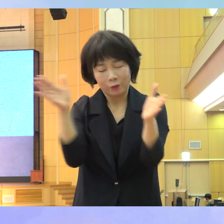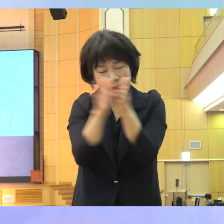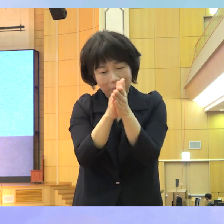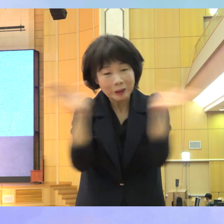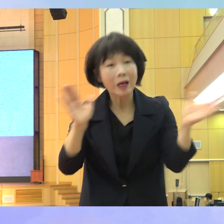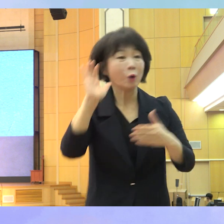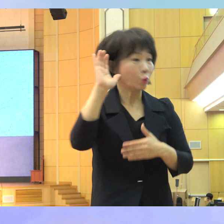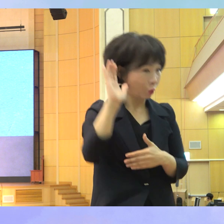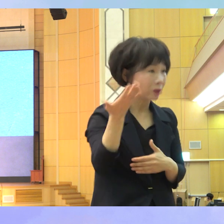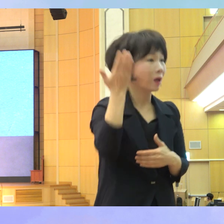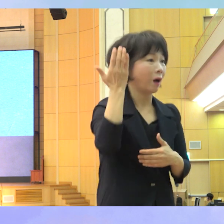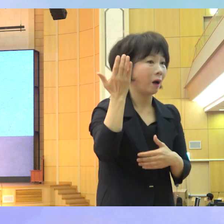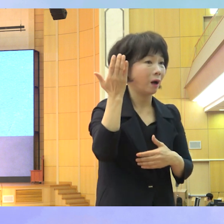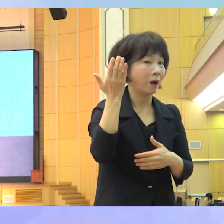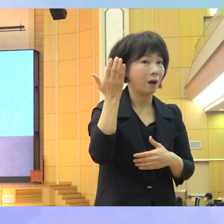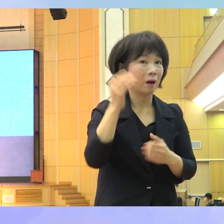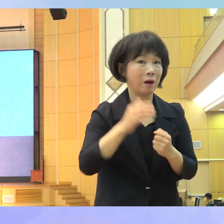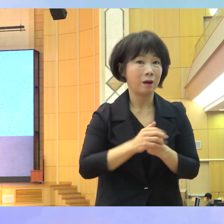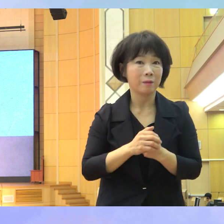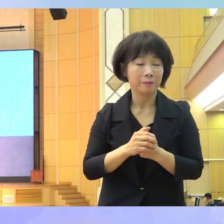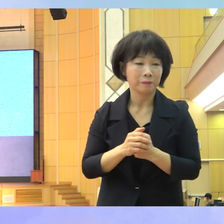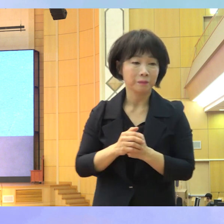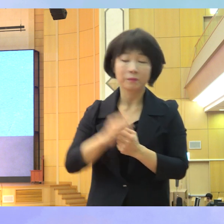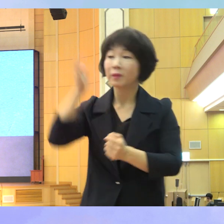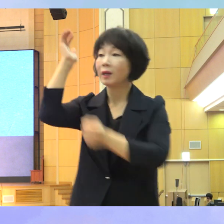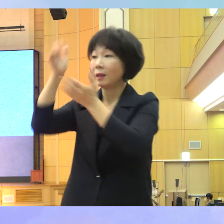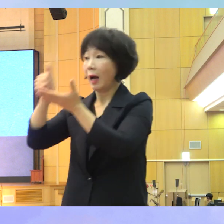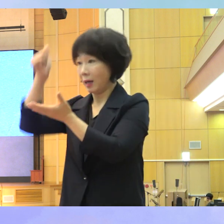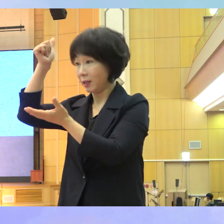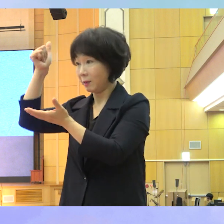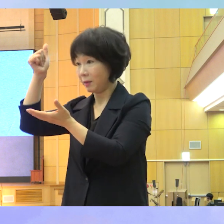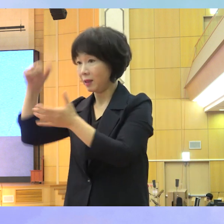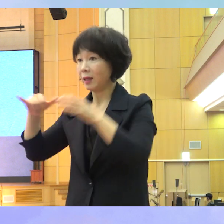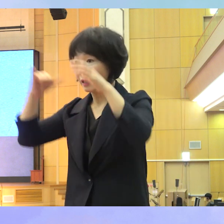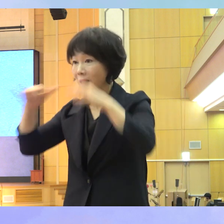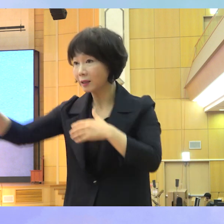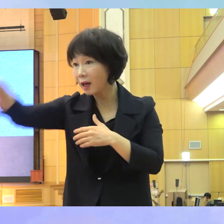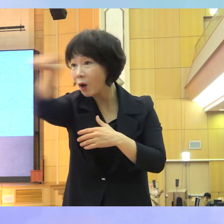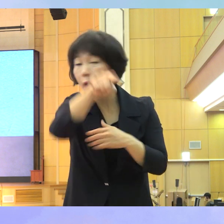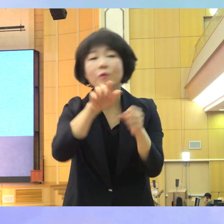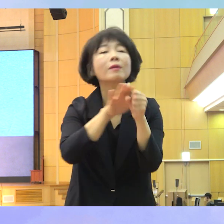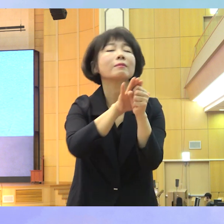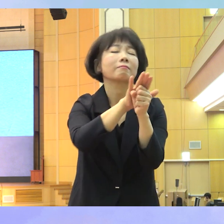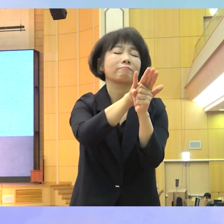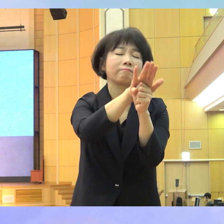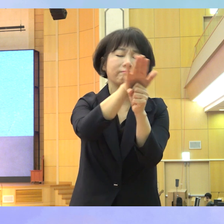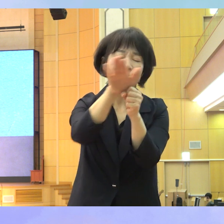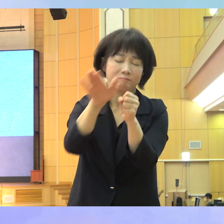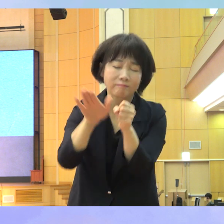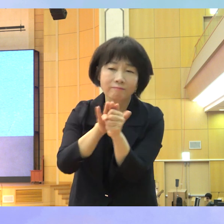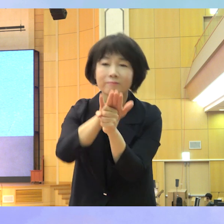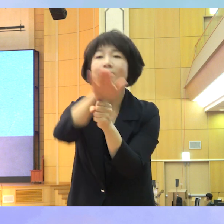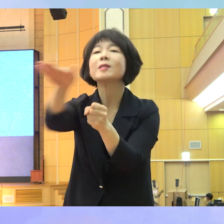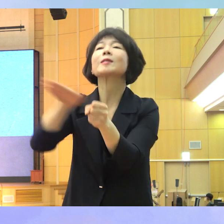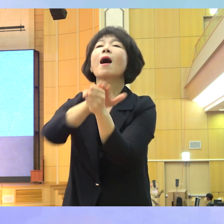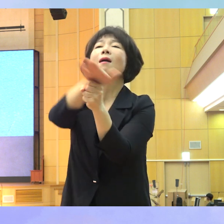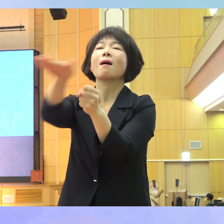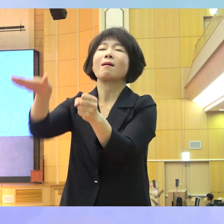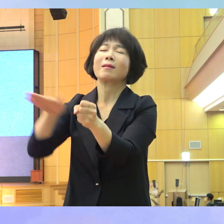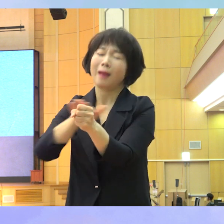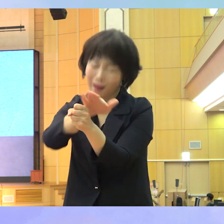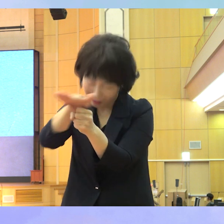그치요? 하나님이, 요한복음 3장 16절 뭐라고 그랬죠? 하나님이 세상을 이처럼 뭐 하사? 사랑하사. 오늘 이게 굉장히